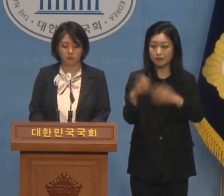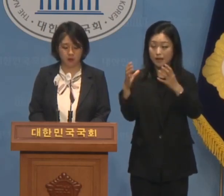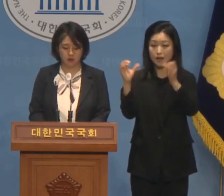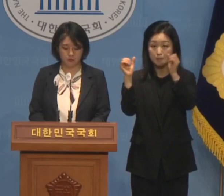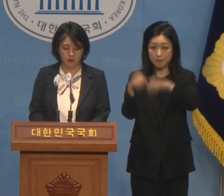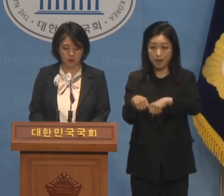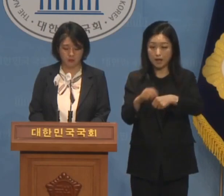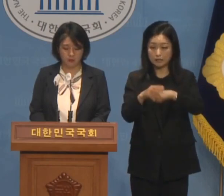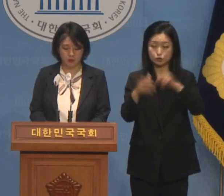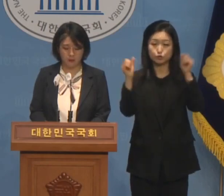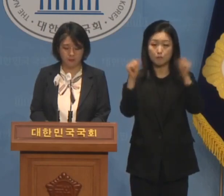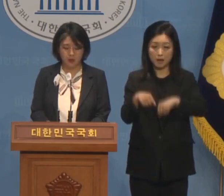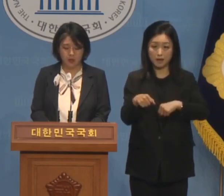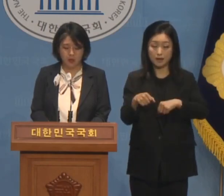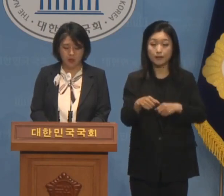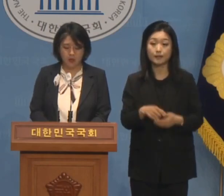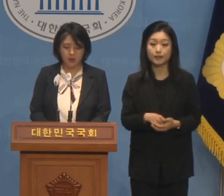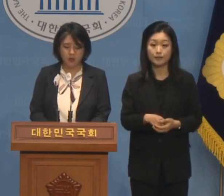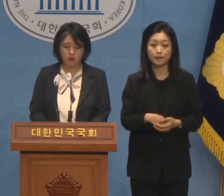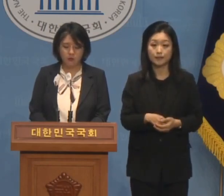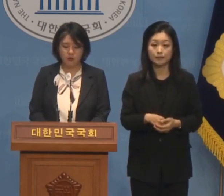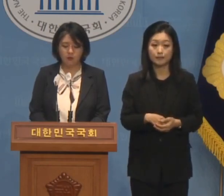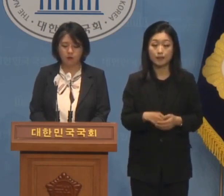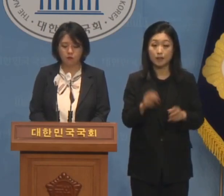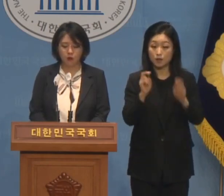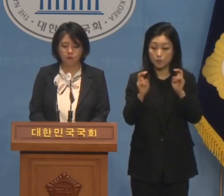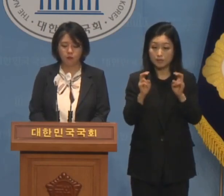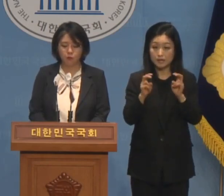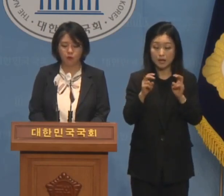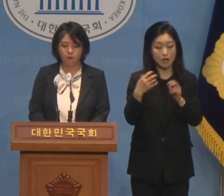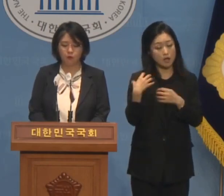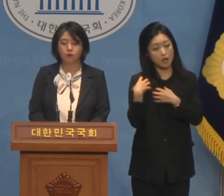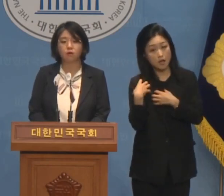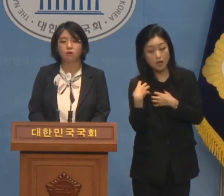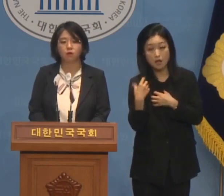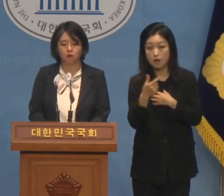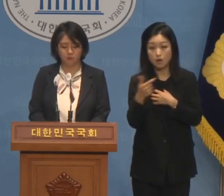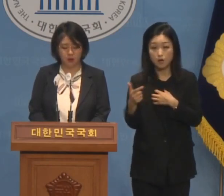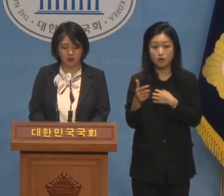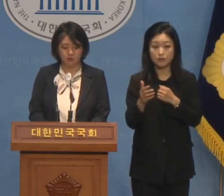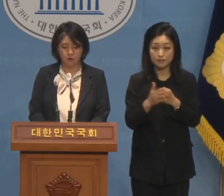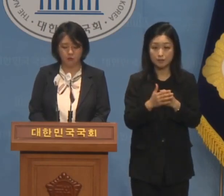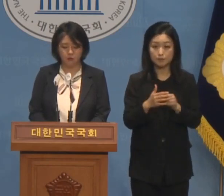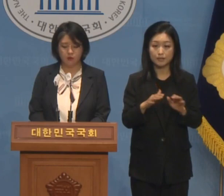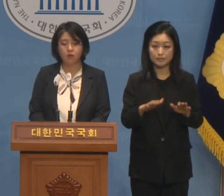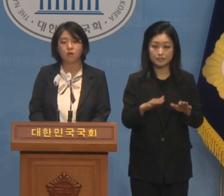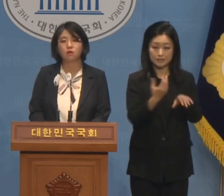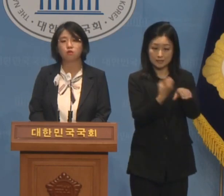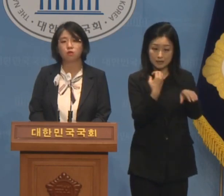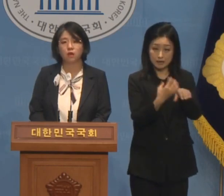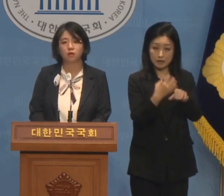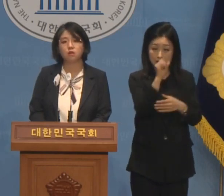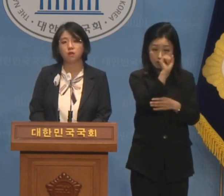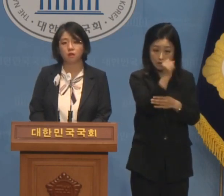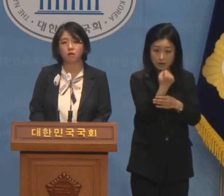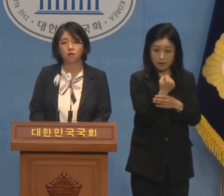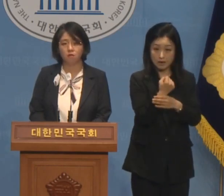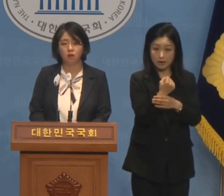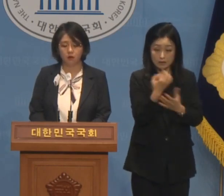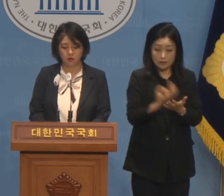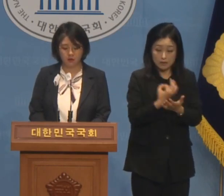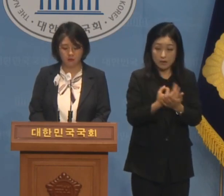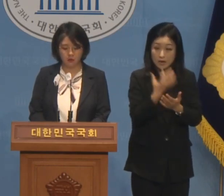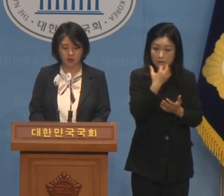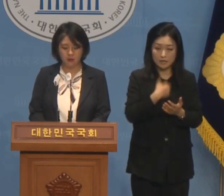지구가 망할 수밖에 없습니다. 일개 기업이 책임질 수 없는 오염비용을 저렴하게 누리면서 이익을 취하는 시대는